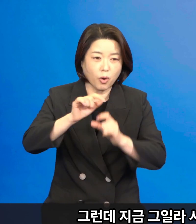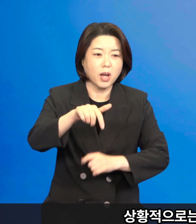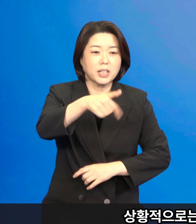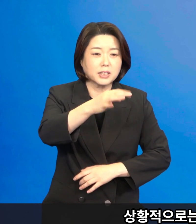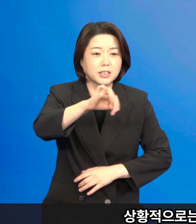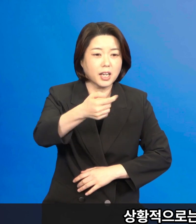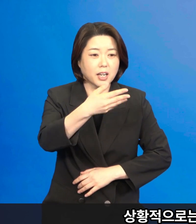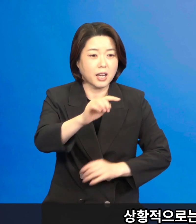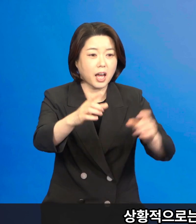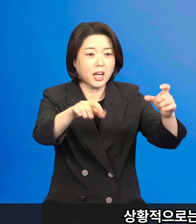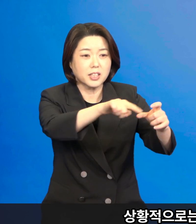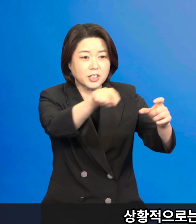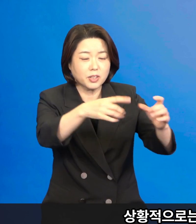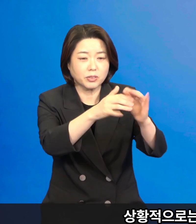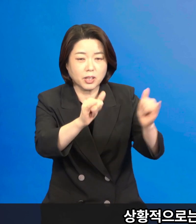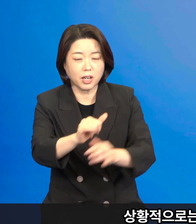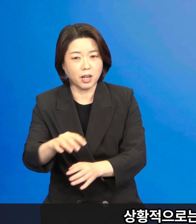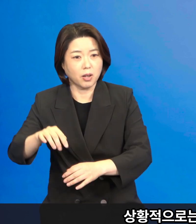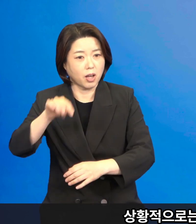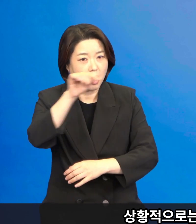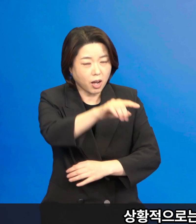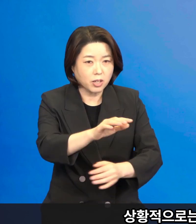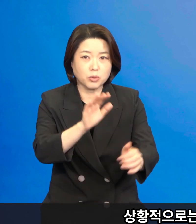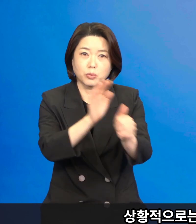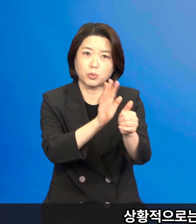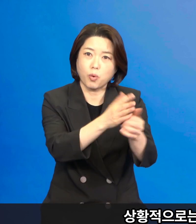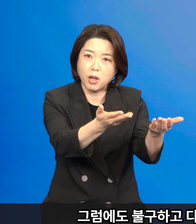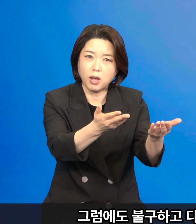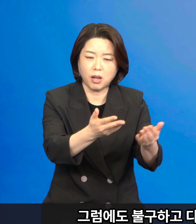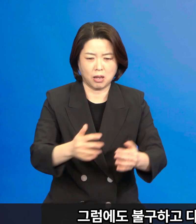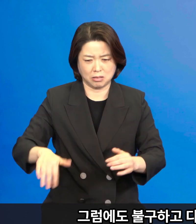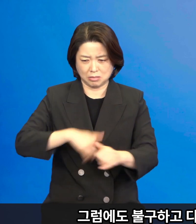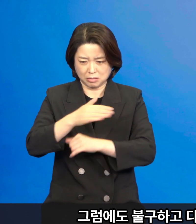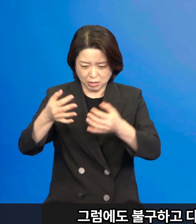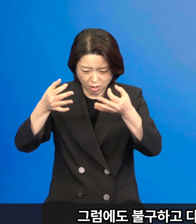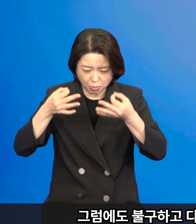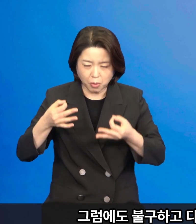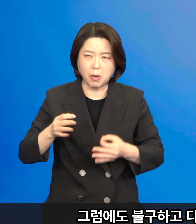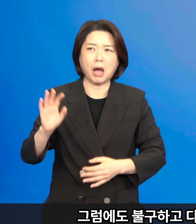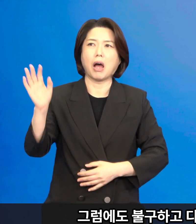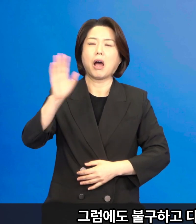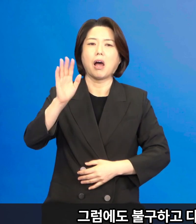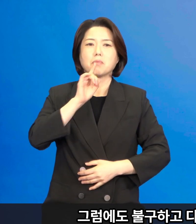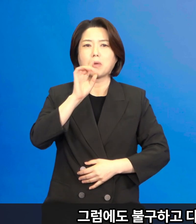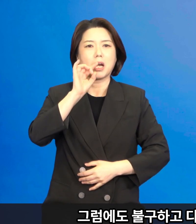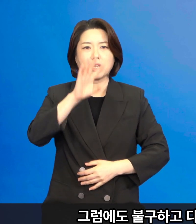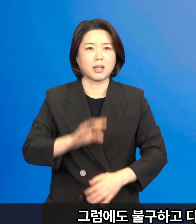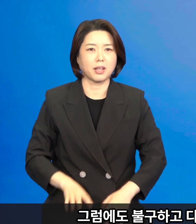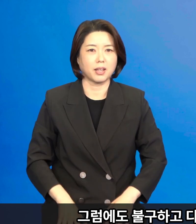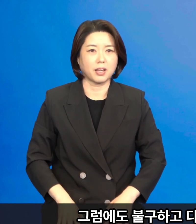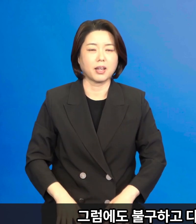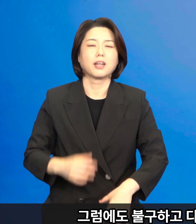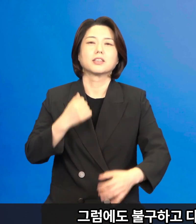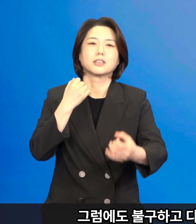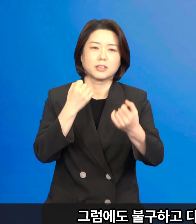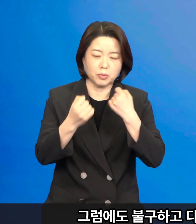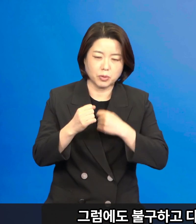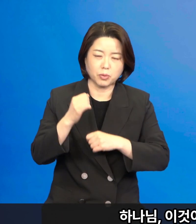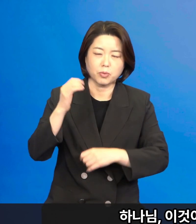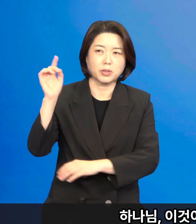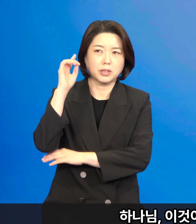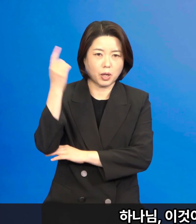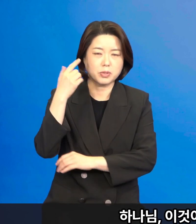도와준다. 상황적으로는 이건 말도 안 되는 일인 거죠. 그럼에도 불구하고 다윗은 하나님의 뜻을 묻는